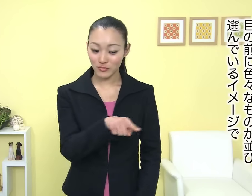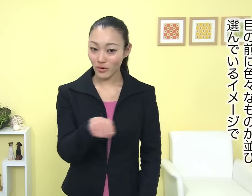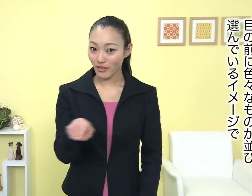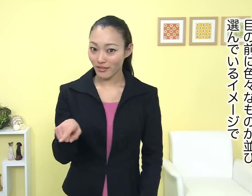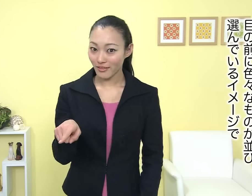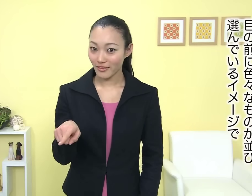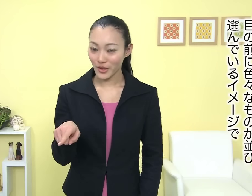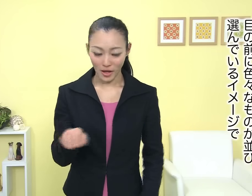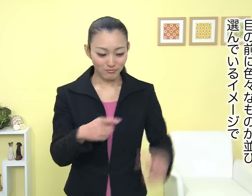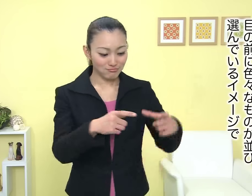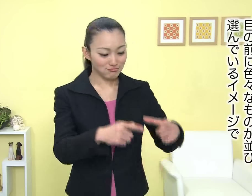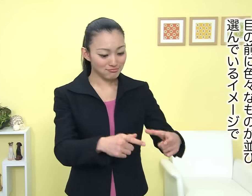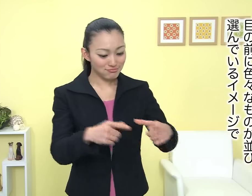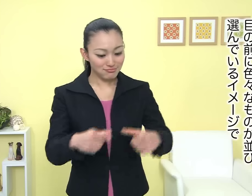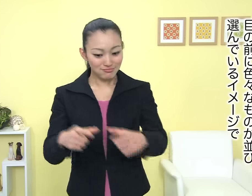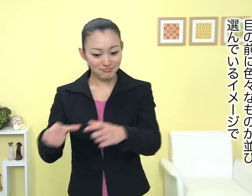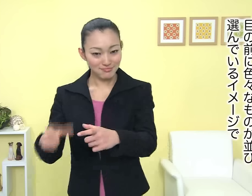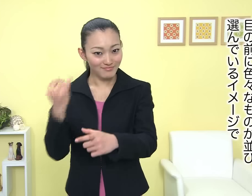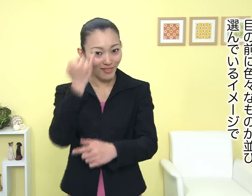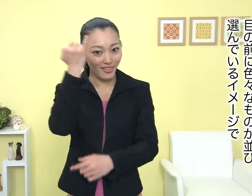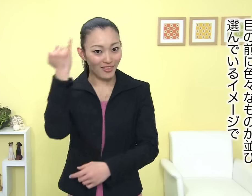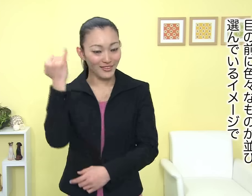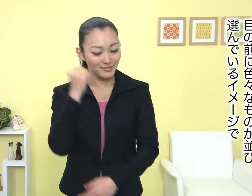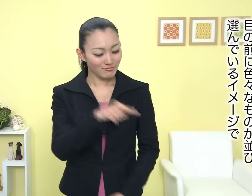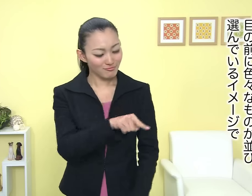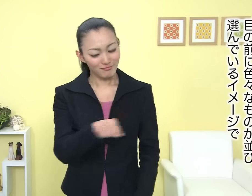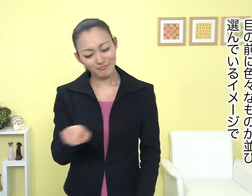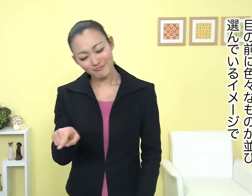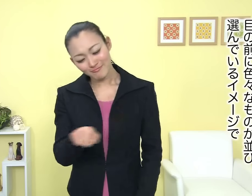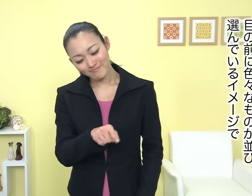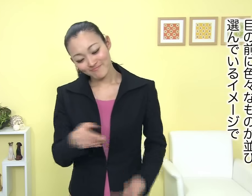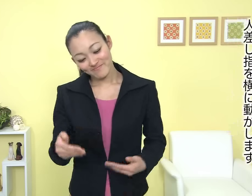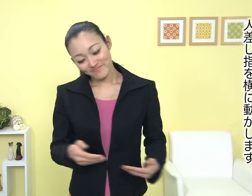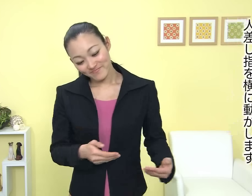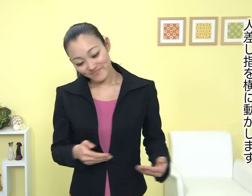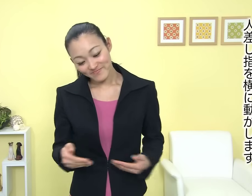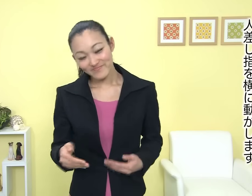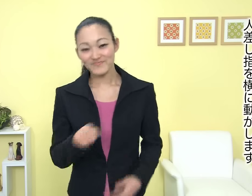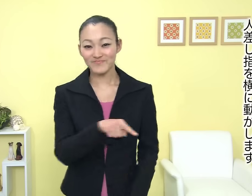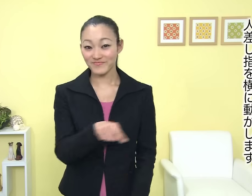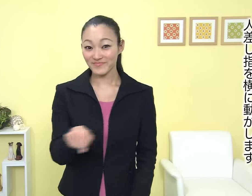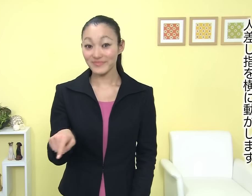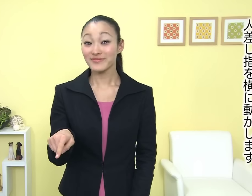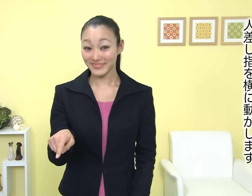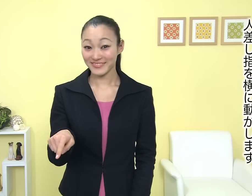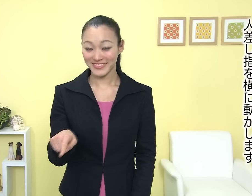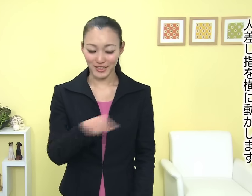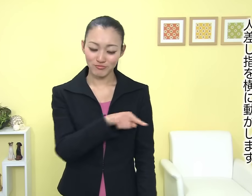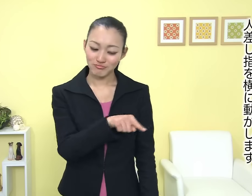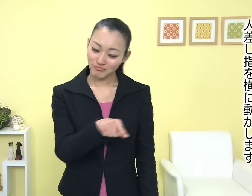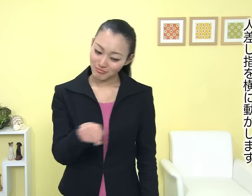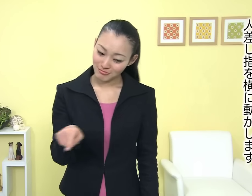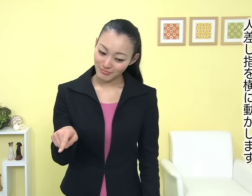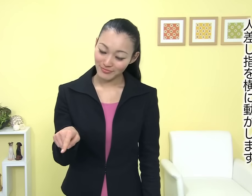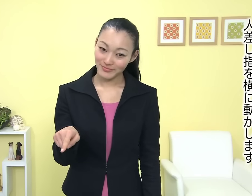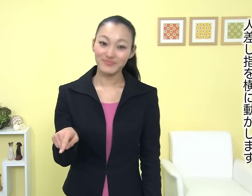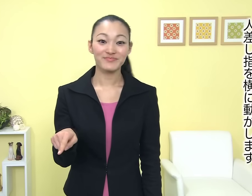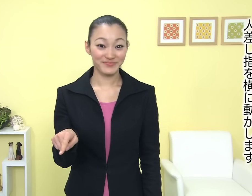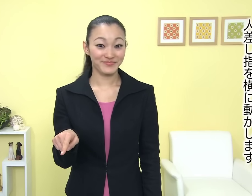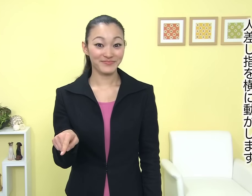目の前にいろいろなものが並び、選んでいるイメージで人差し指を横に動かします。